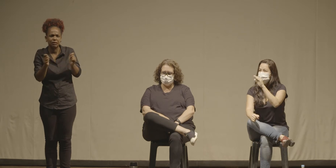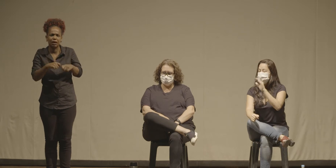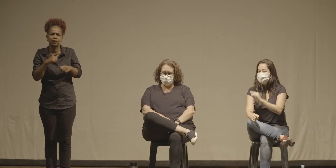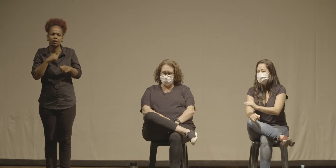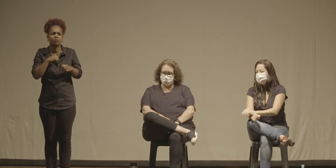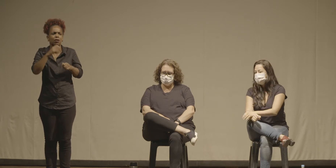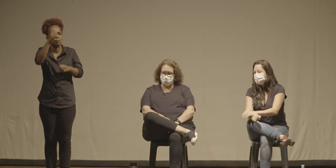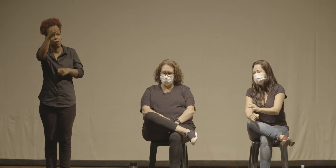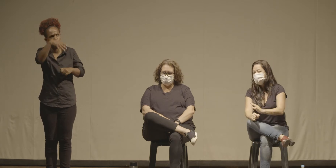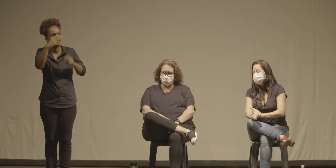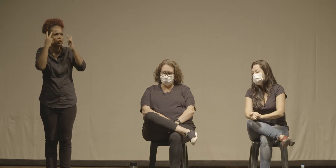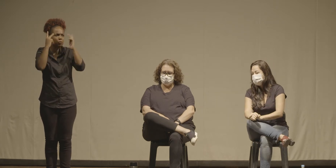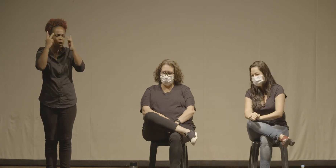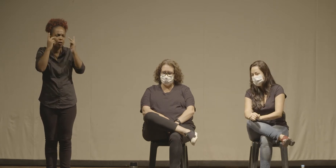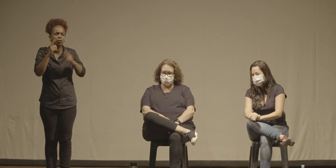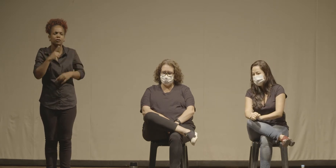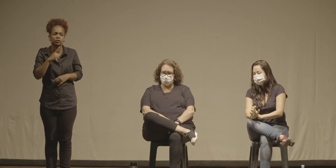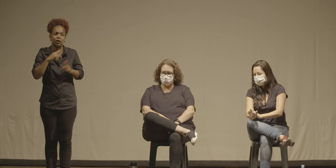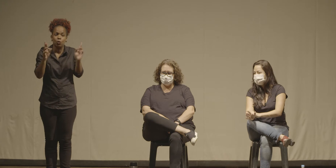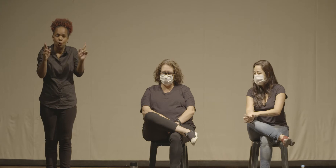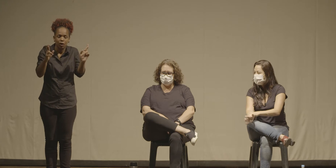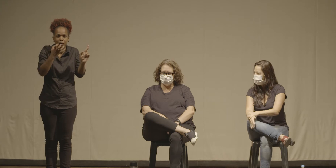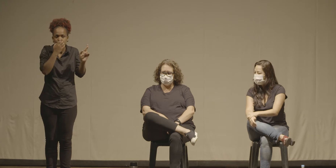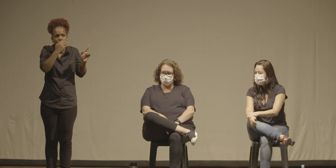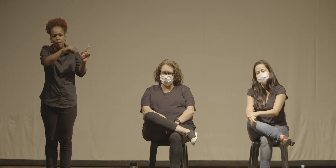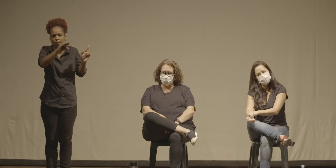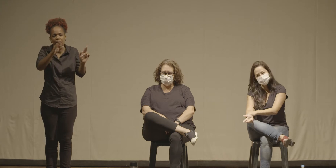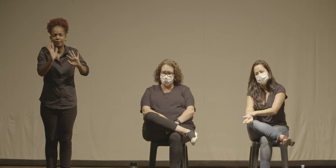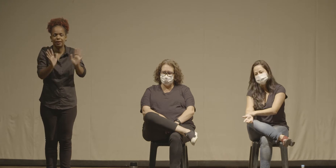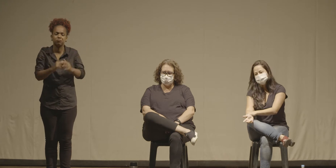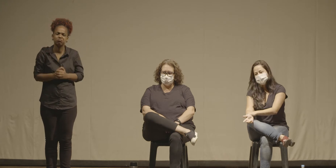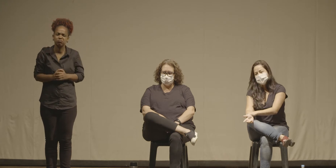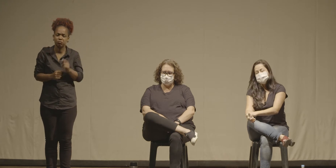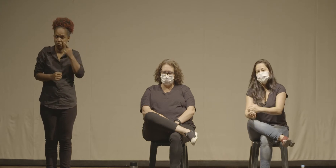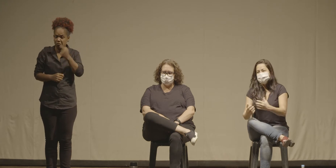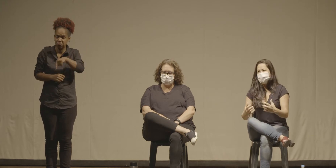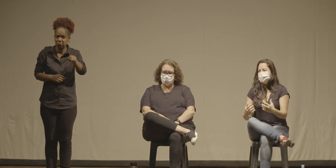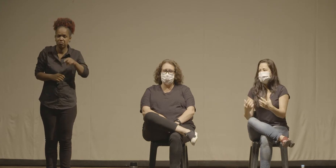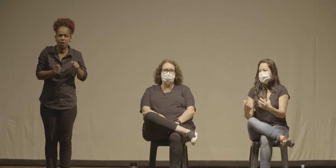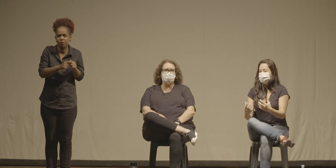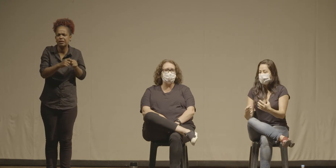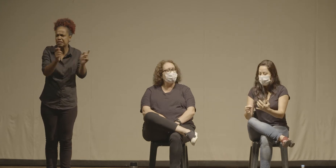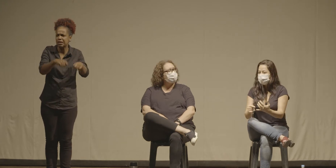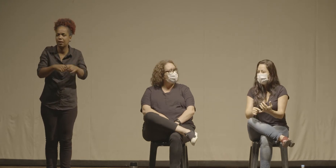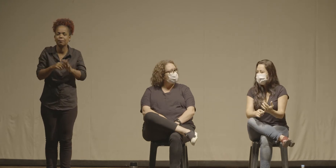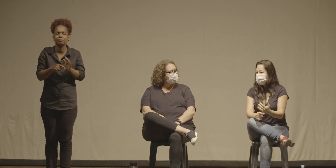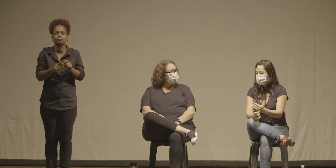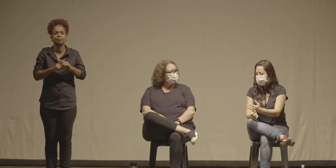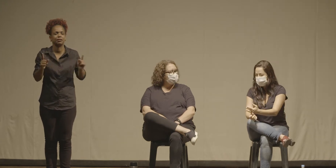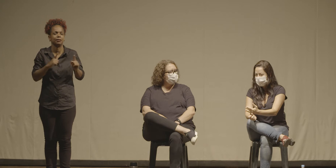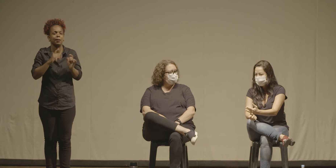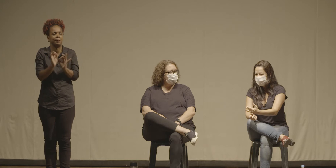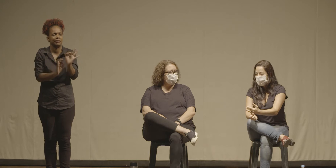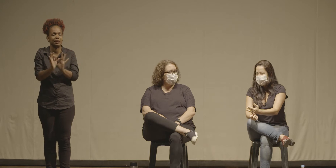faço com a iluminação natural, torço para um cachorro não latir. Vamos fazer? Dá para fazer? Claro que dá. Mas aí você tem que planejar quanto tempo essa